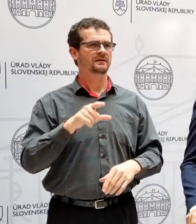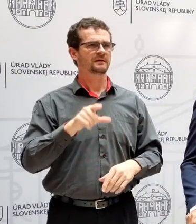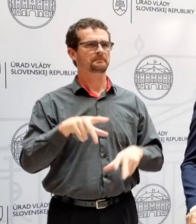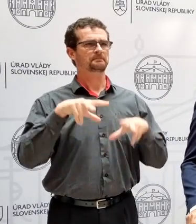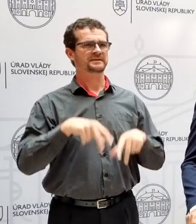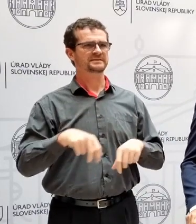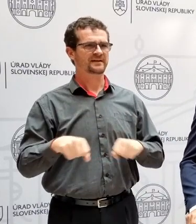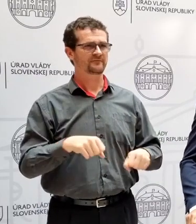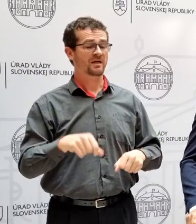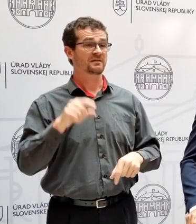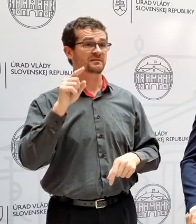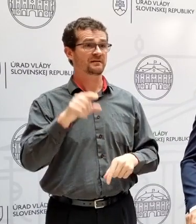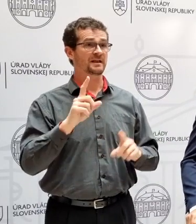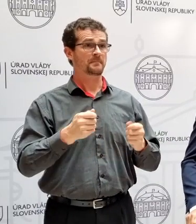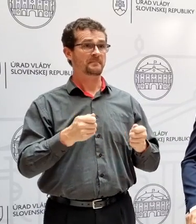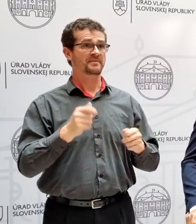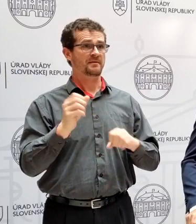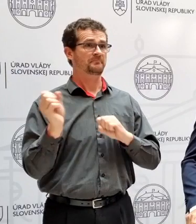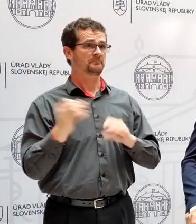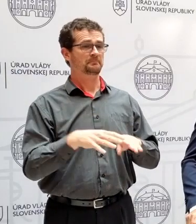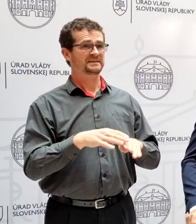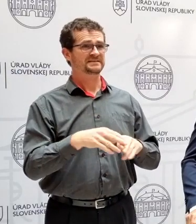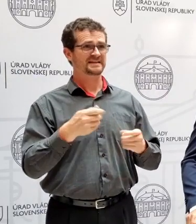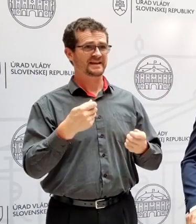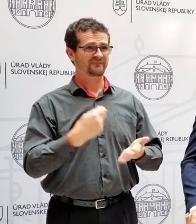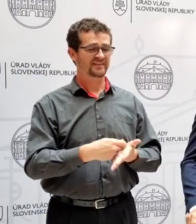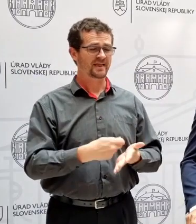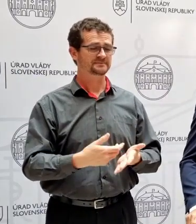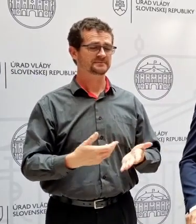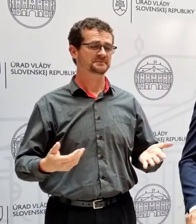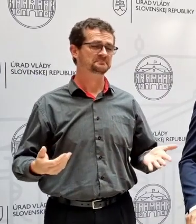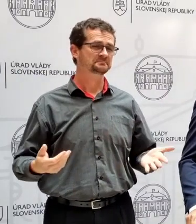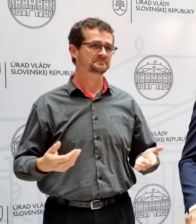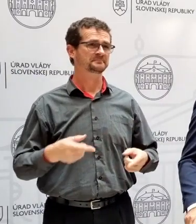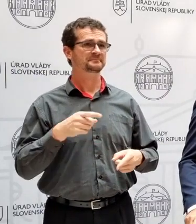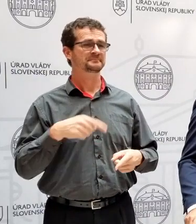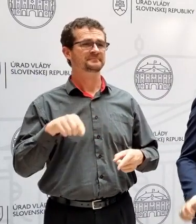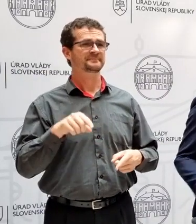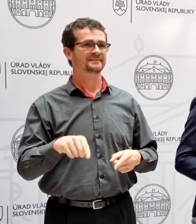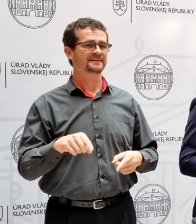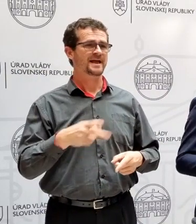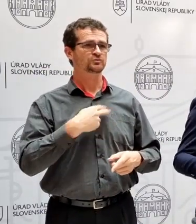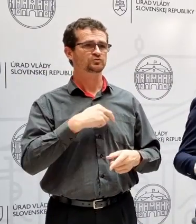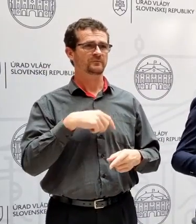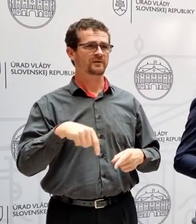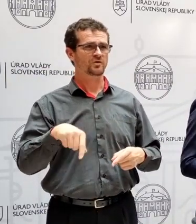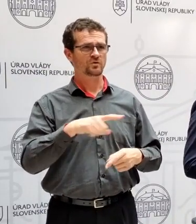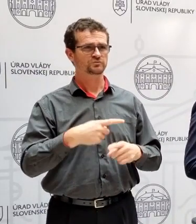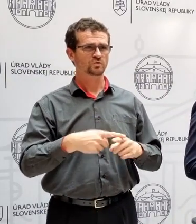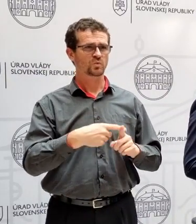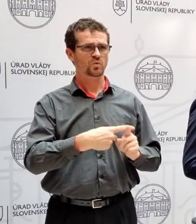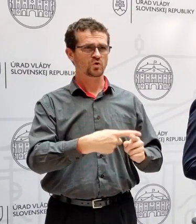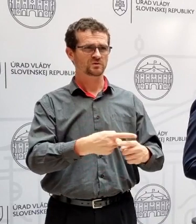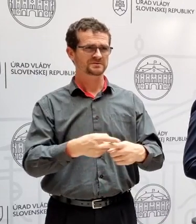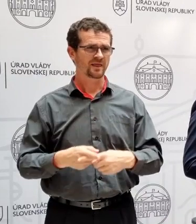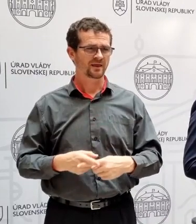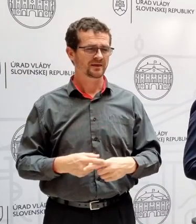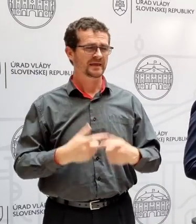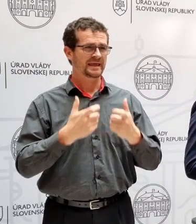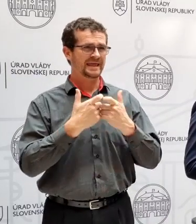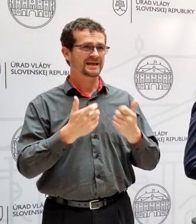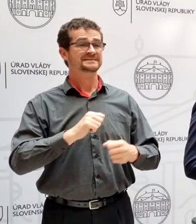premiéra, keď tam treba peniaze, zvaluje sa to na ministra financií, takže ono, tá zodpovednosť sa tak nejako rozloje, ale jasné,